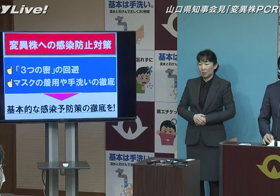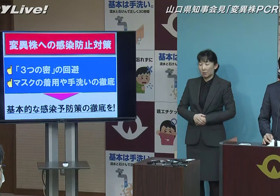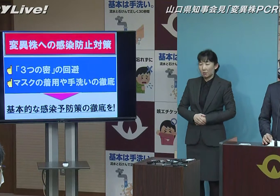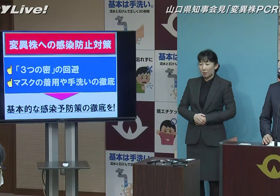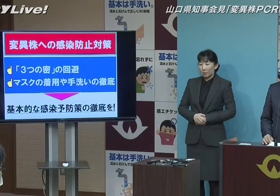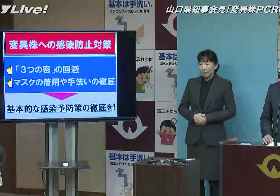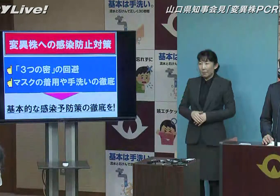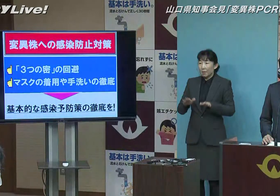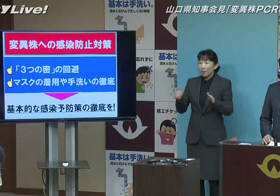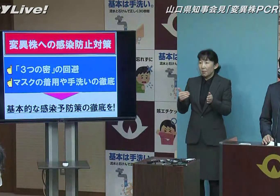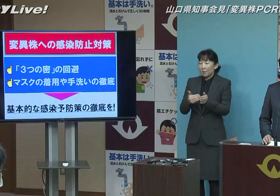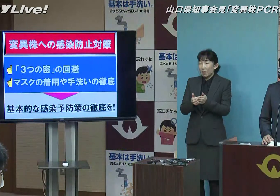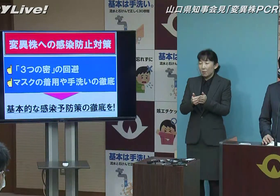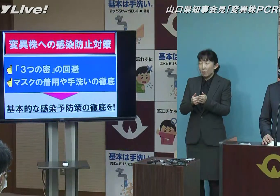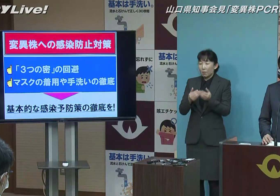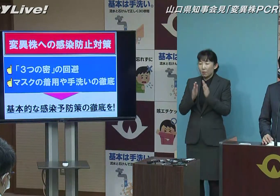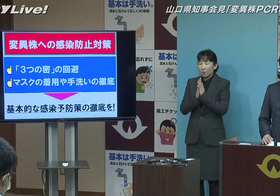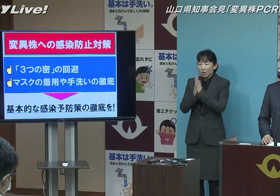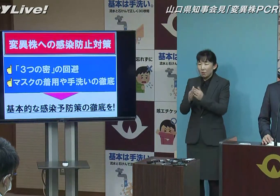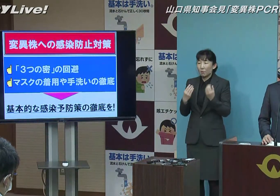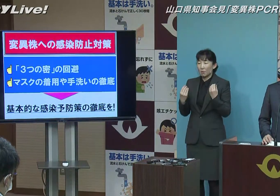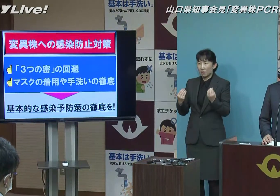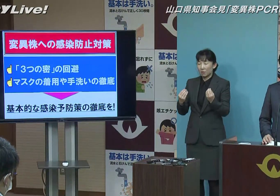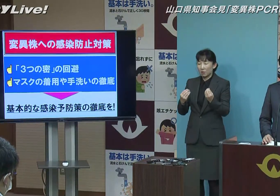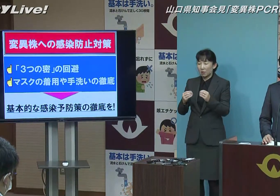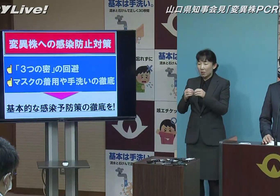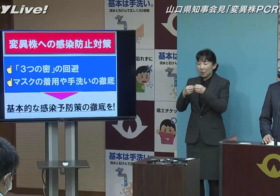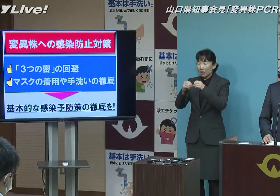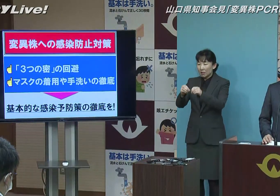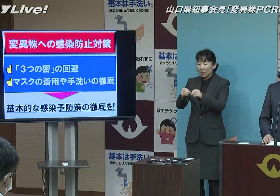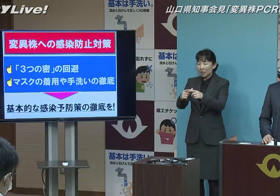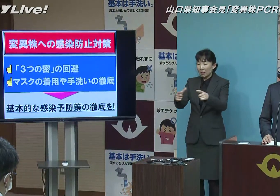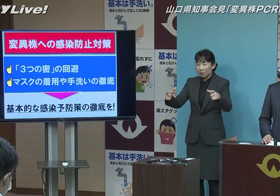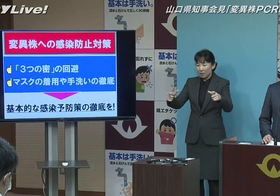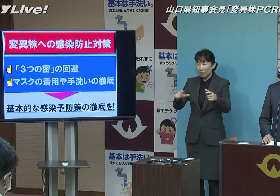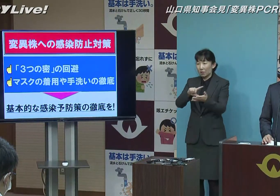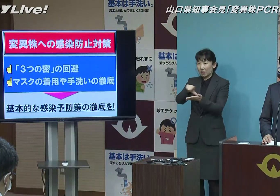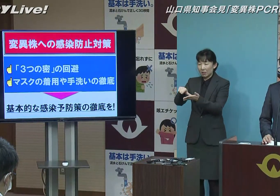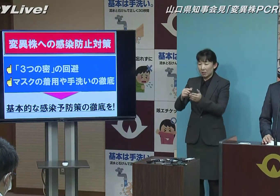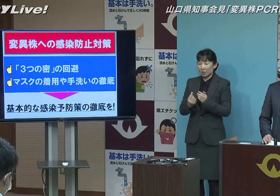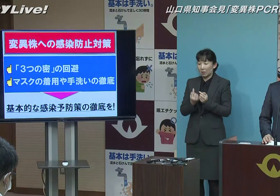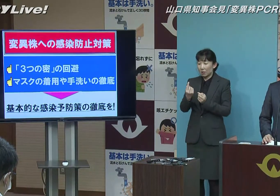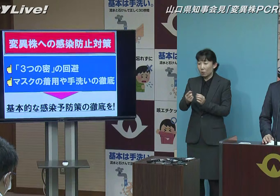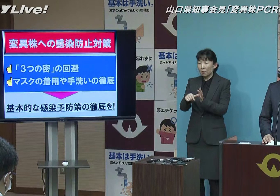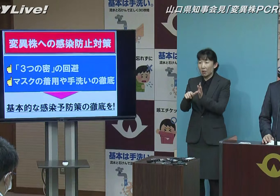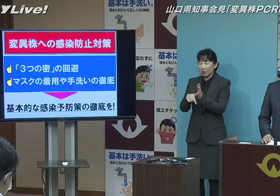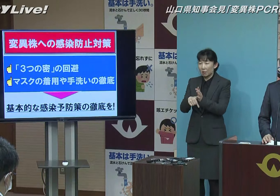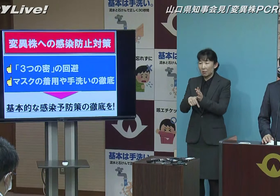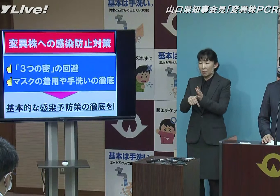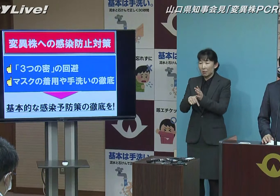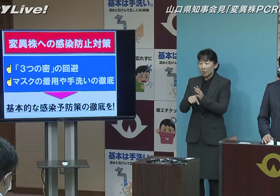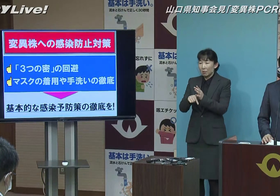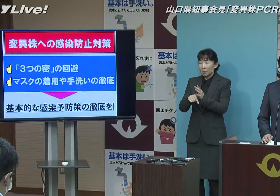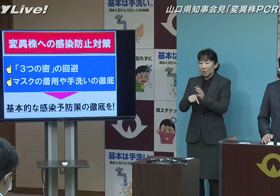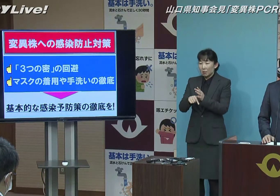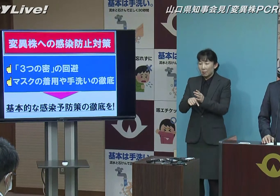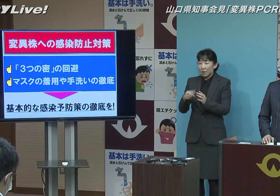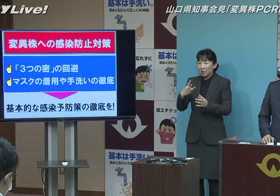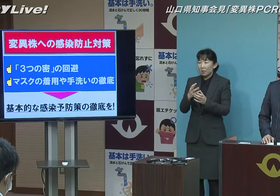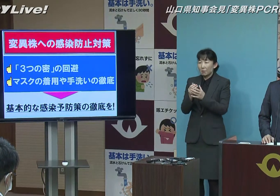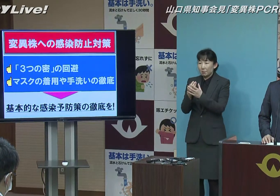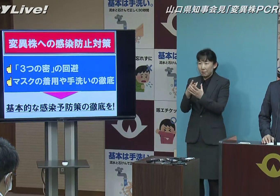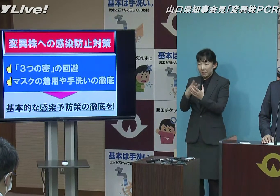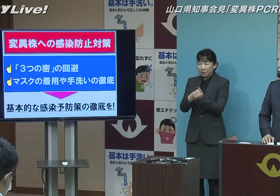またこれまでもお願いしているとおり、感染が拡大している地域へ移動される際には3密の回避などの山口県、3密の回